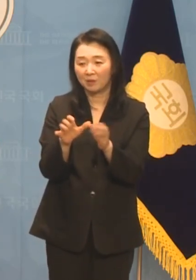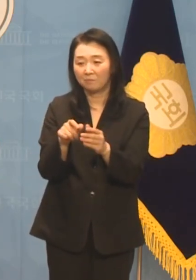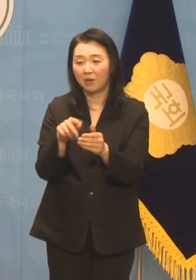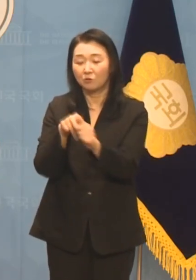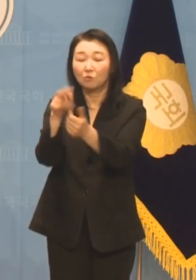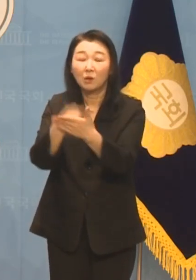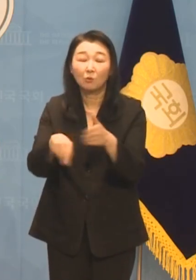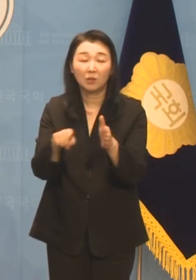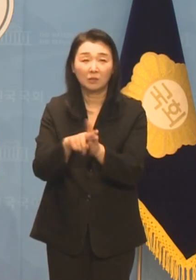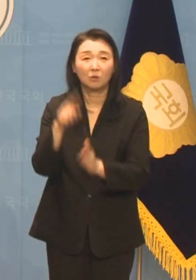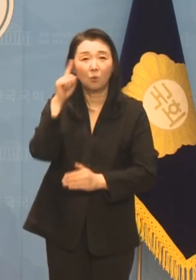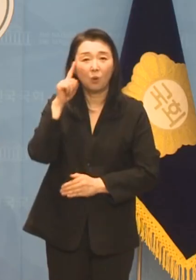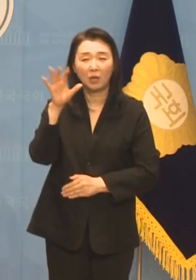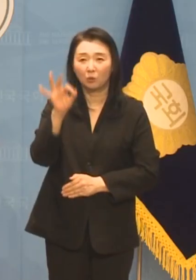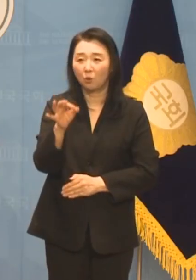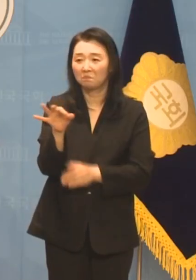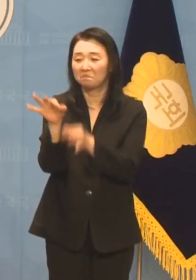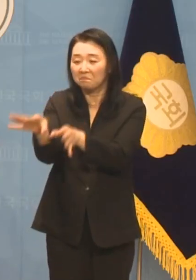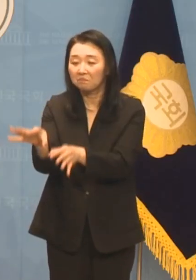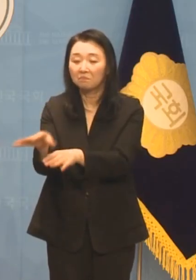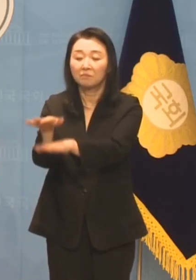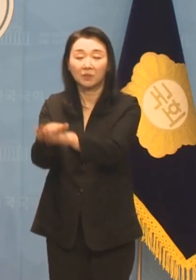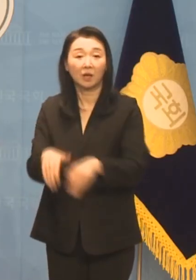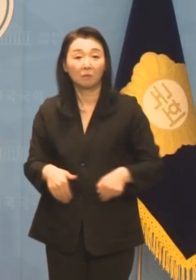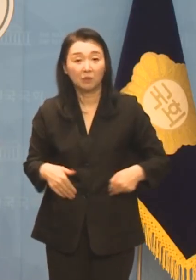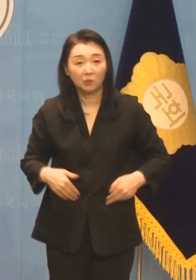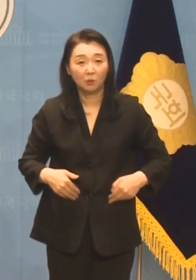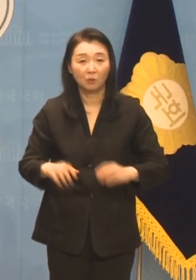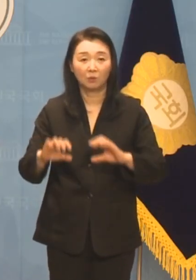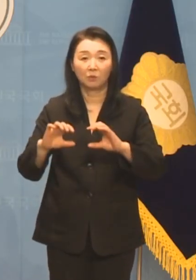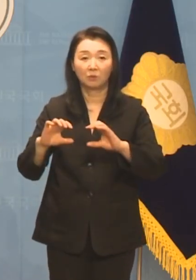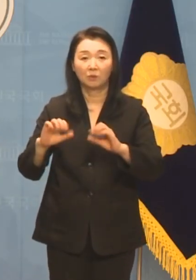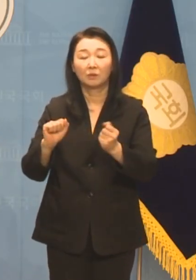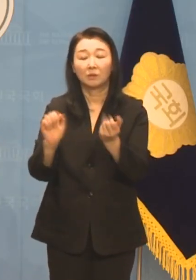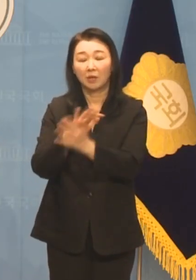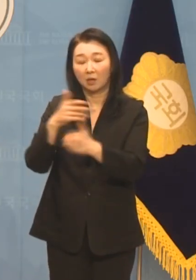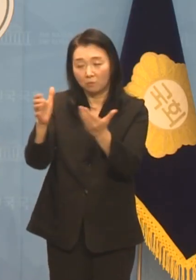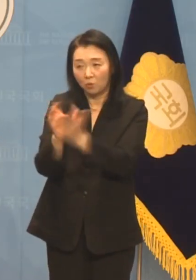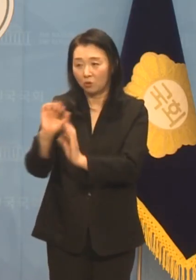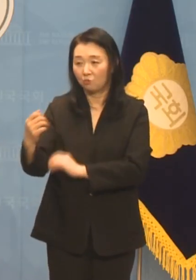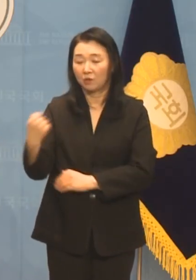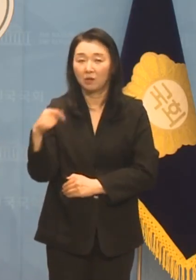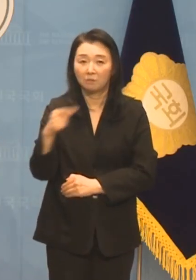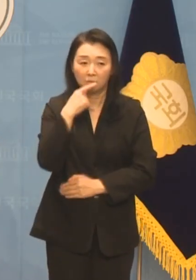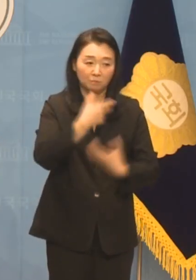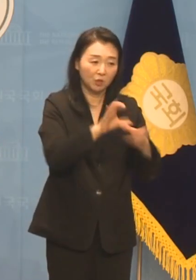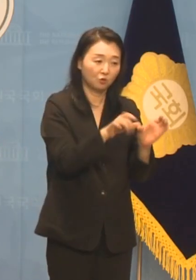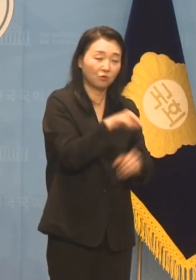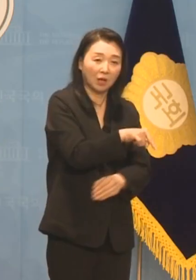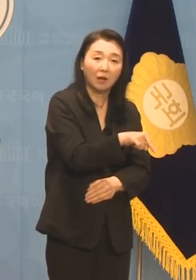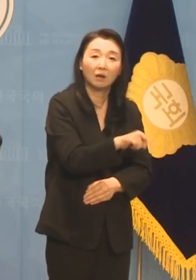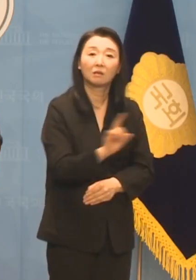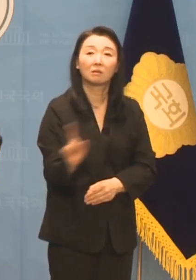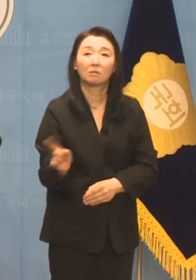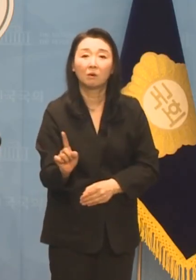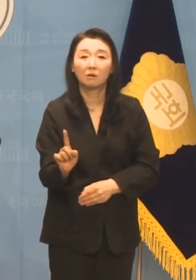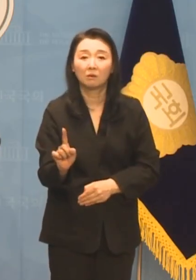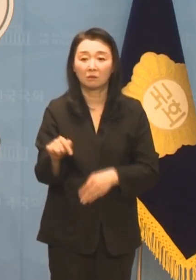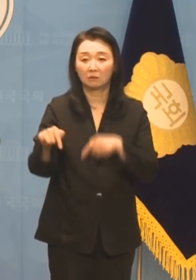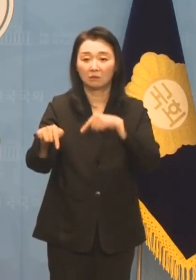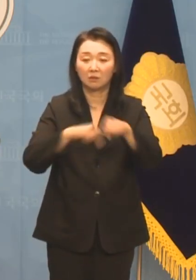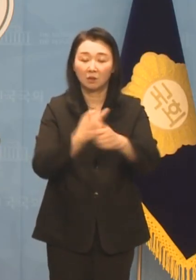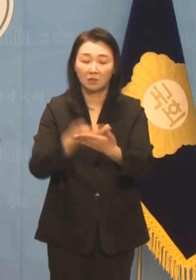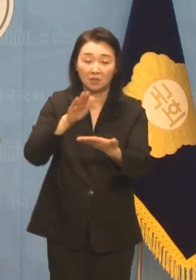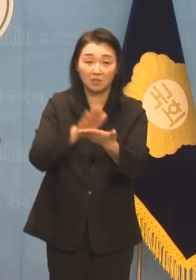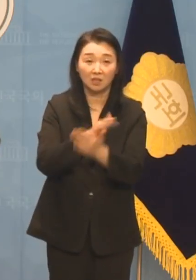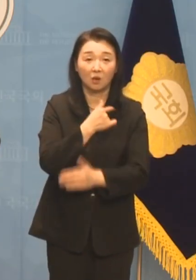천문학적인 기탁금을 내야 합니다. 내란본당 국민의힘도 광장에 섰던 민주당도 심지어 정치